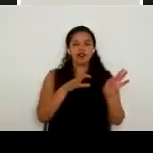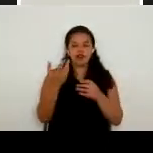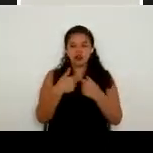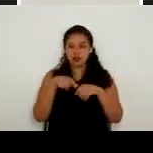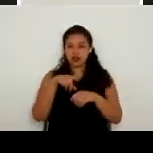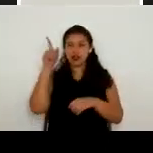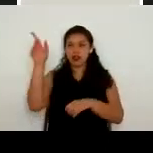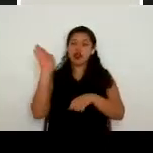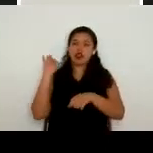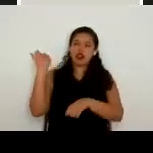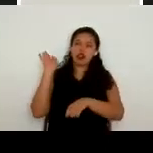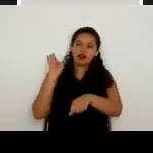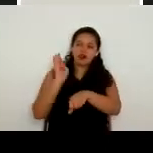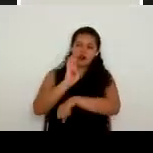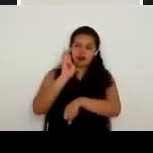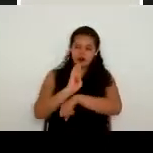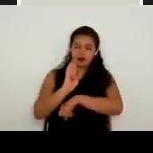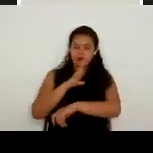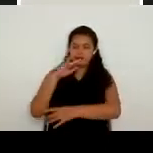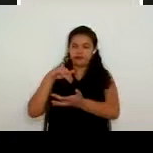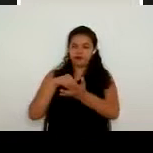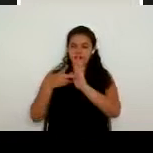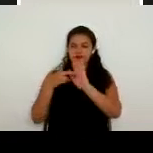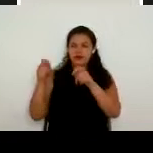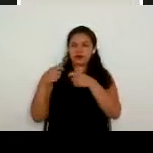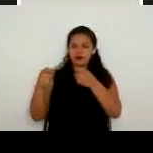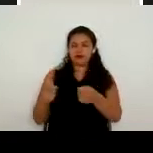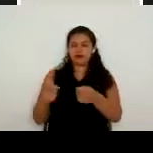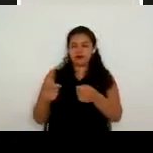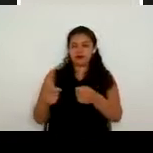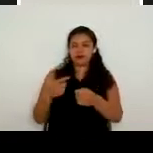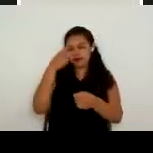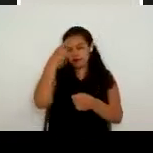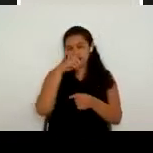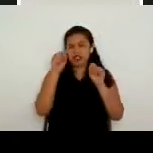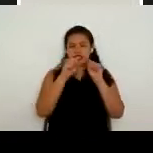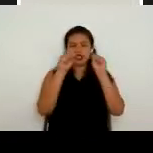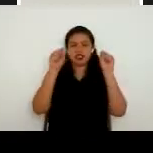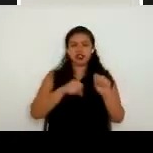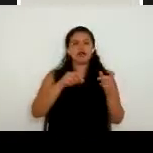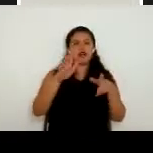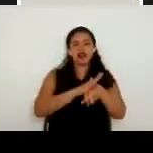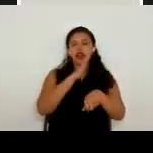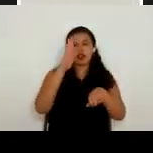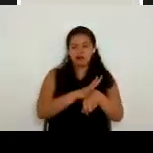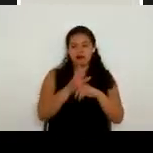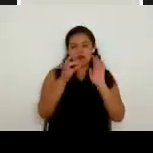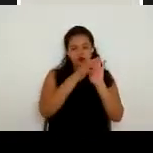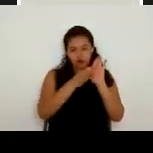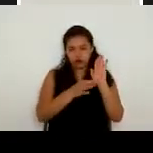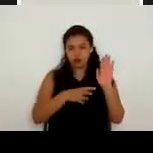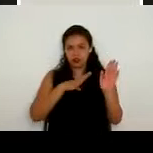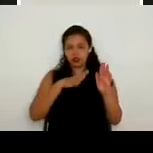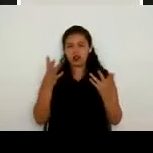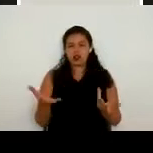un método que asigna una clasificación socioeconómica con un sistema de puntos según criterios evaluativos